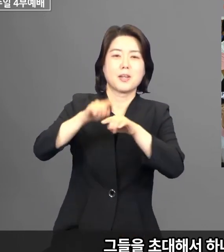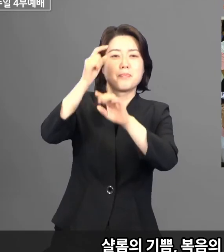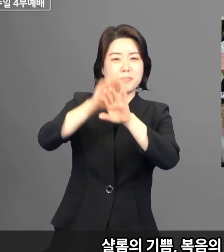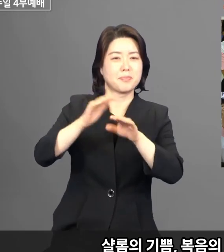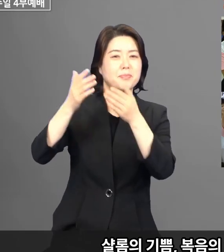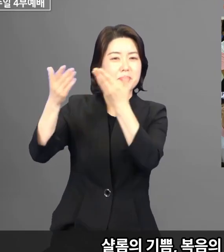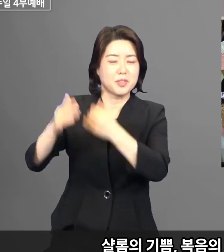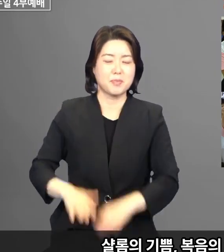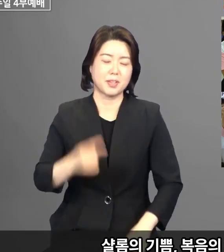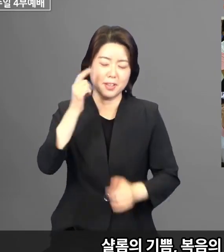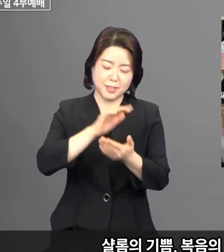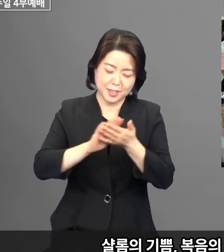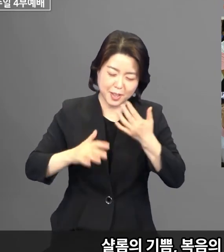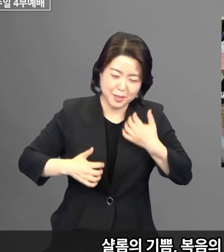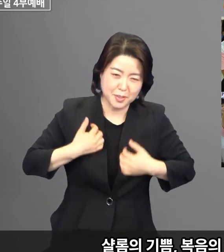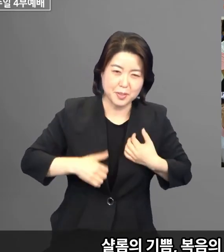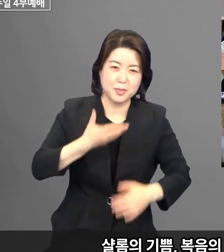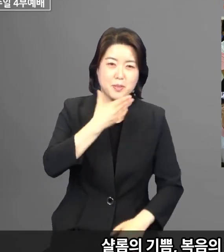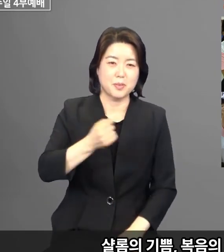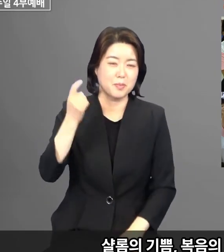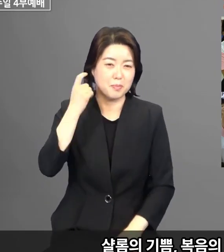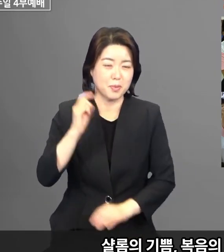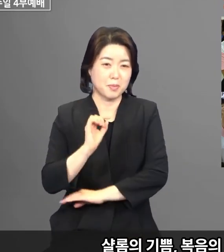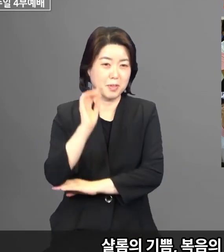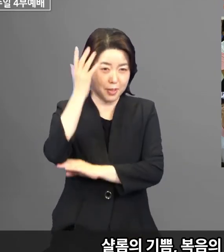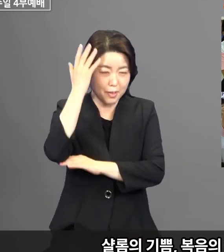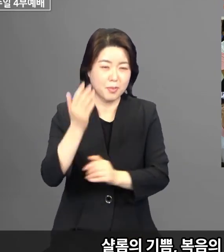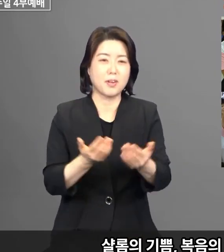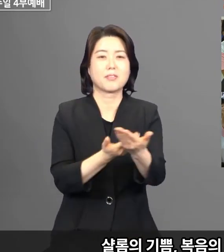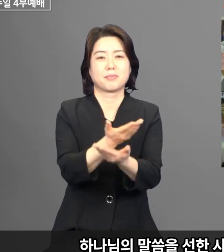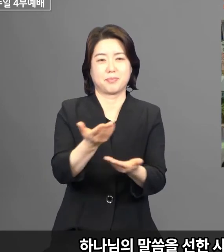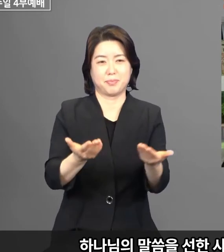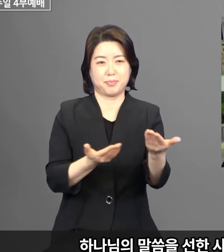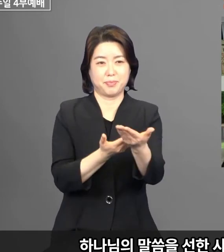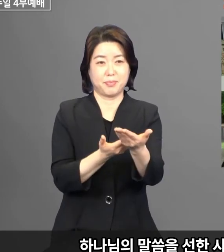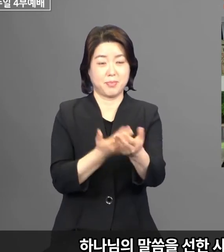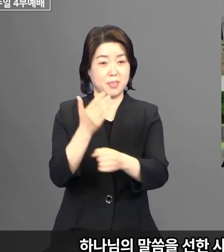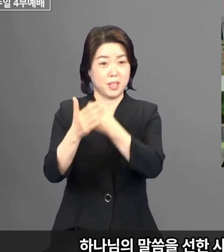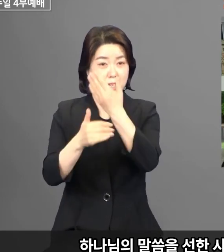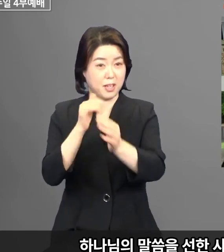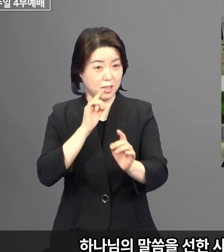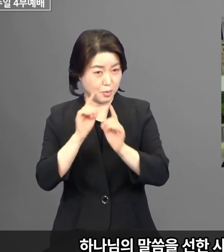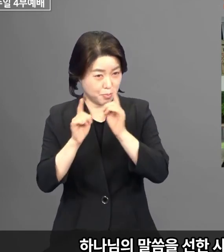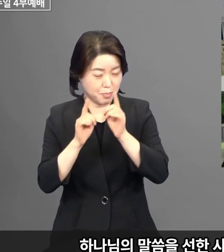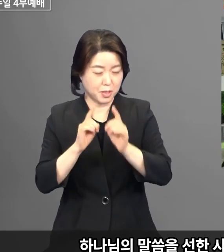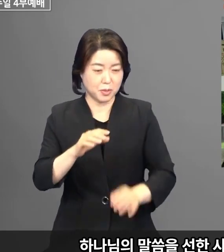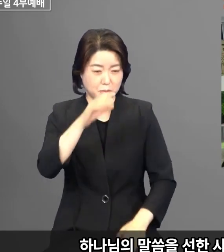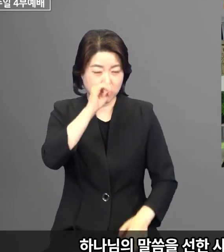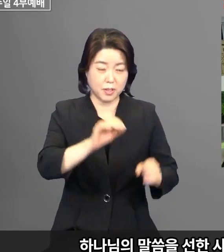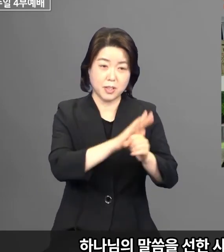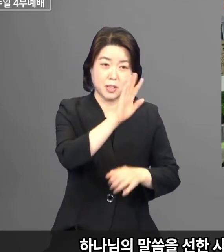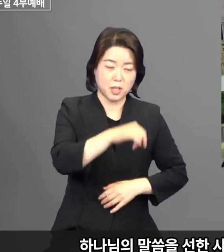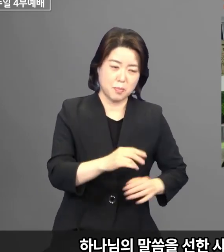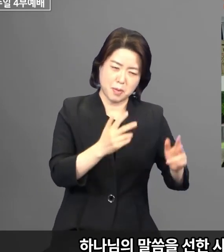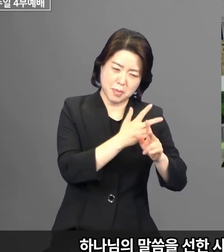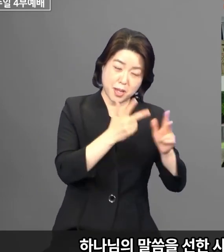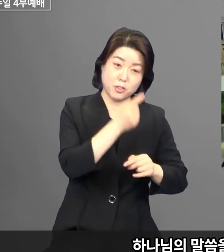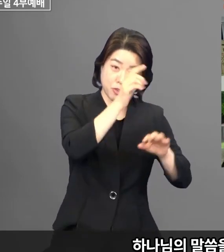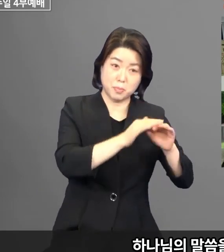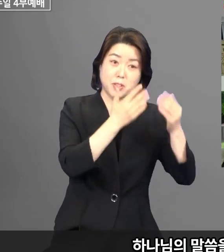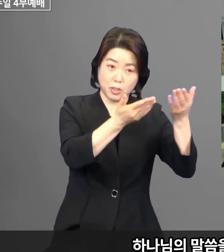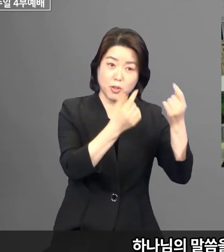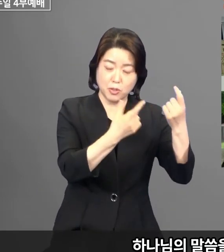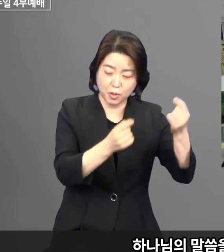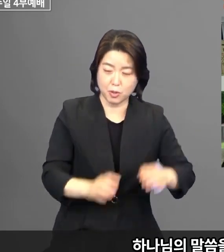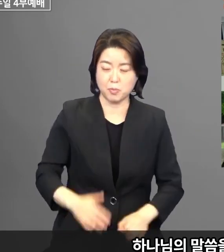예배하며 샬롬의 기쁨, 복음의 영광을 나누었습니다. 하나님의 말씀을 선한 사랑부가 매주 하는 것처럼